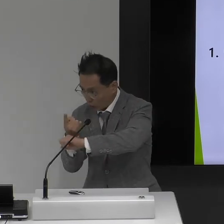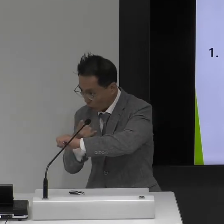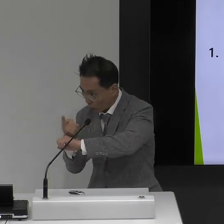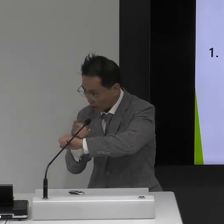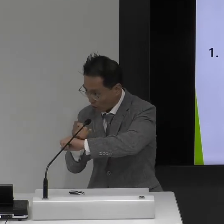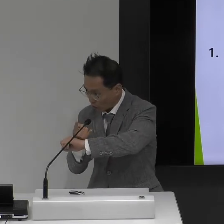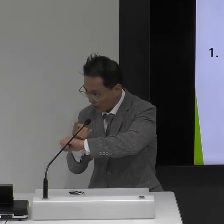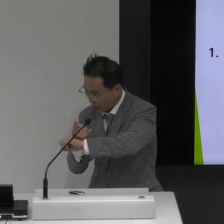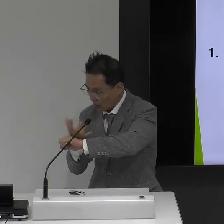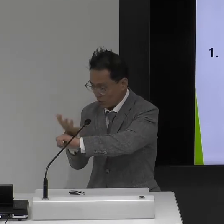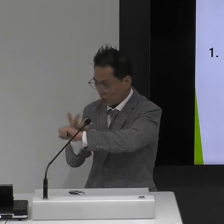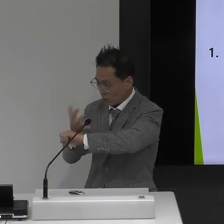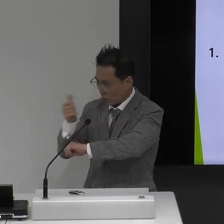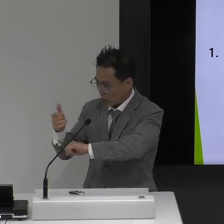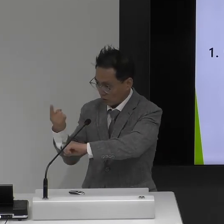이걸로 써요 요즘에? 이걸로